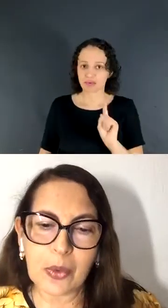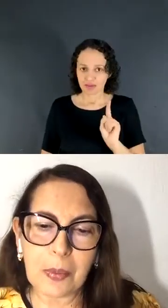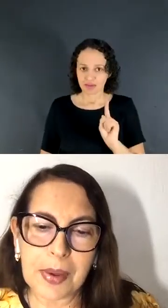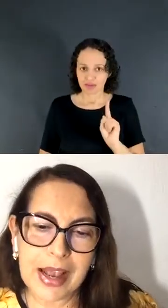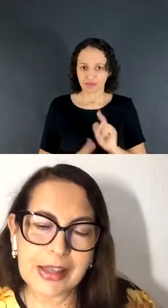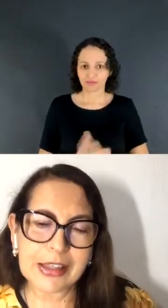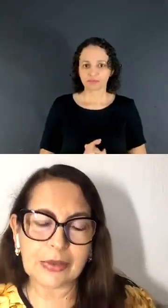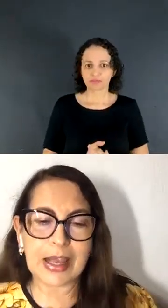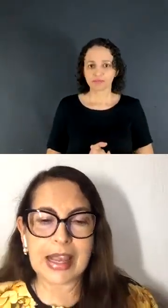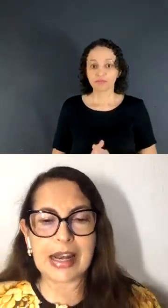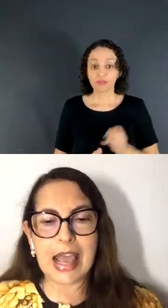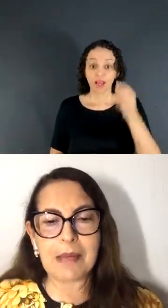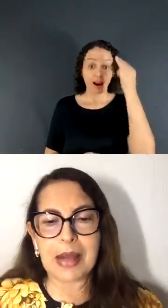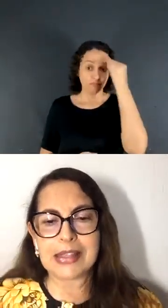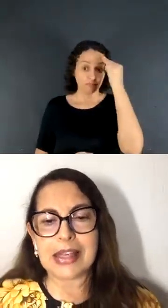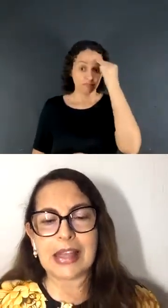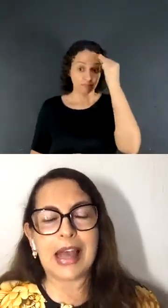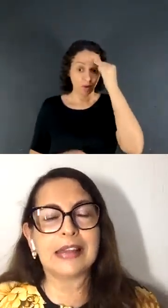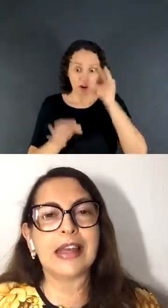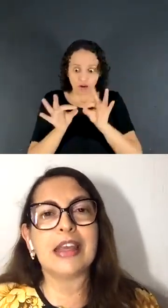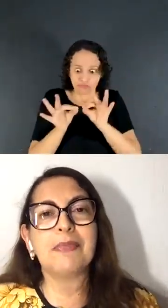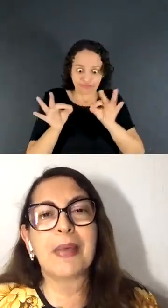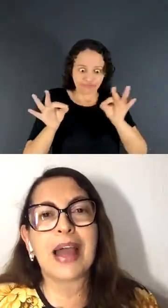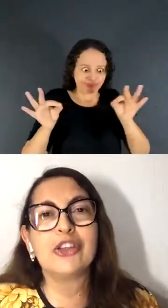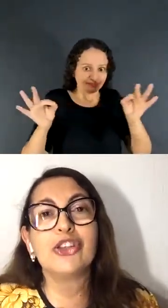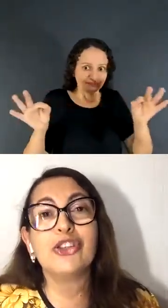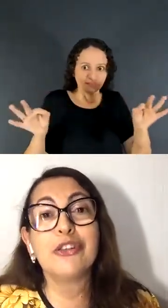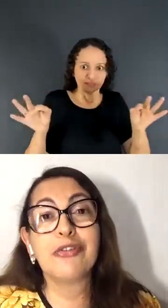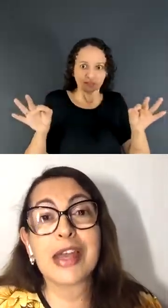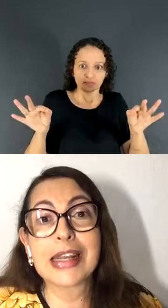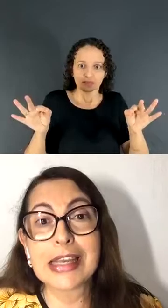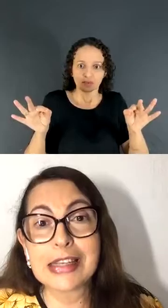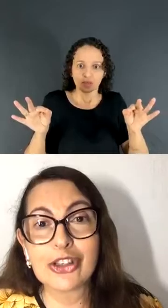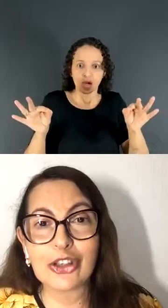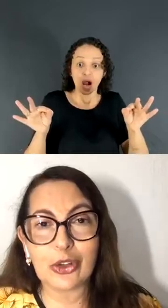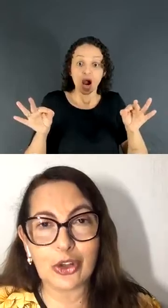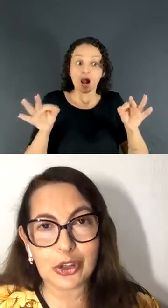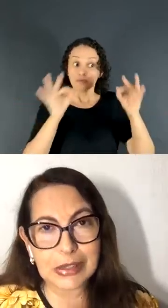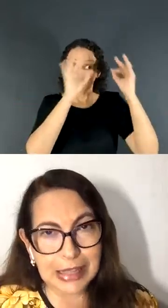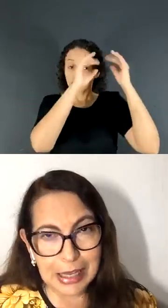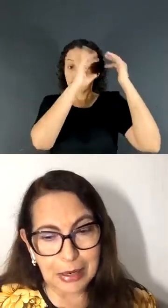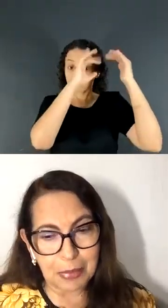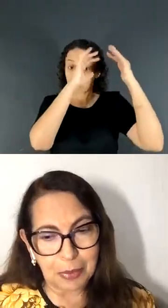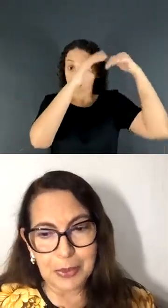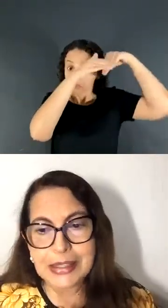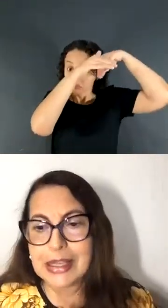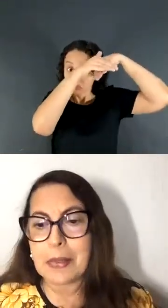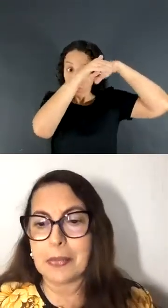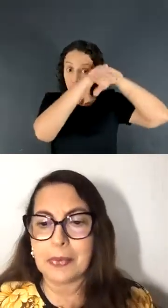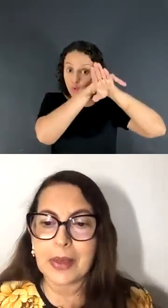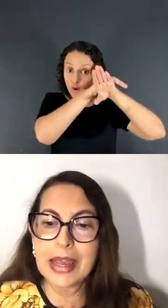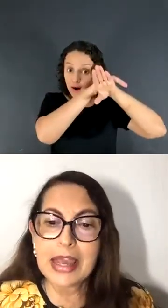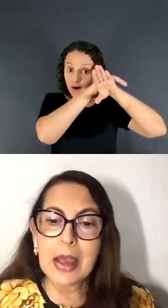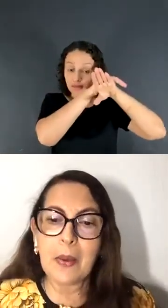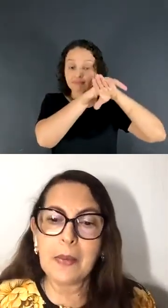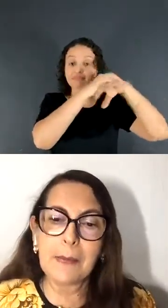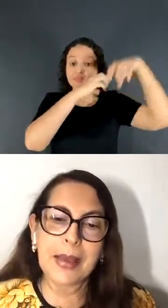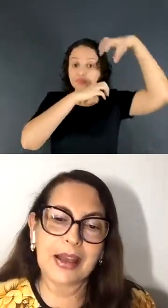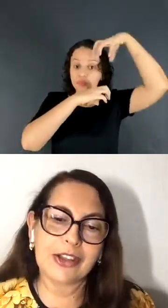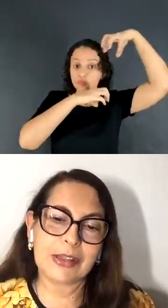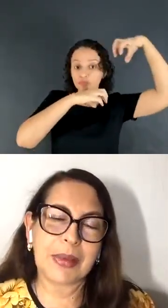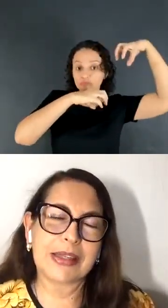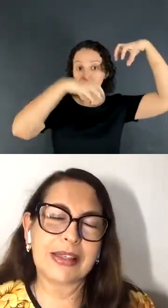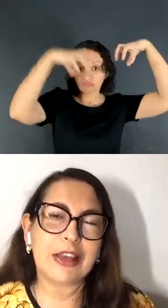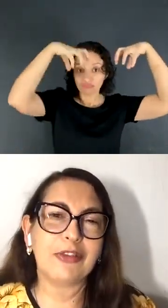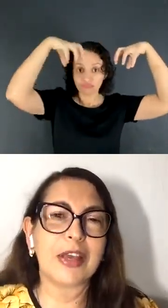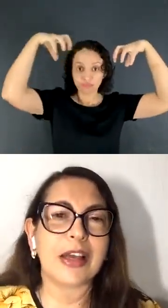de longo prazo, né, ela é armazenada em partes diferentes do nosso cérebro, por exemplo, né? Uma